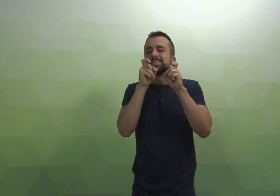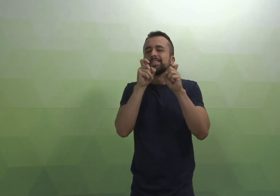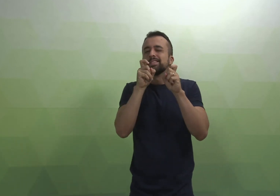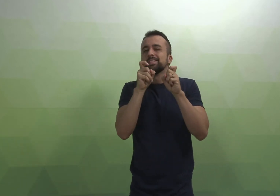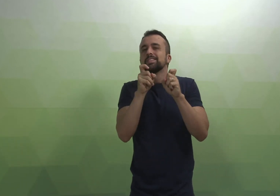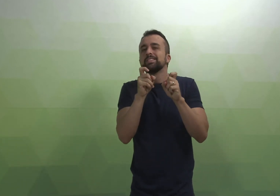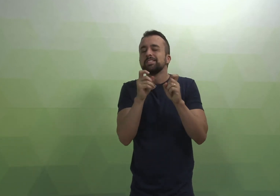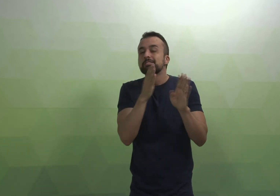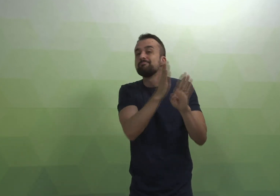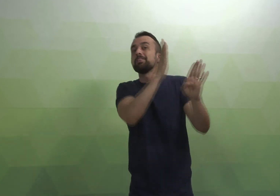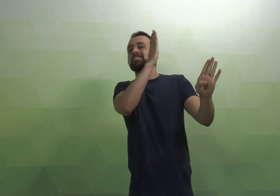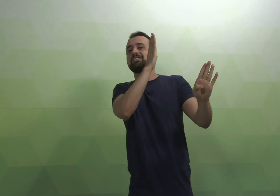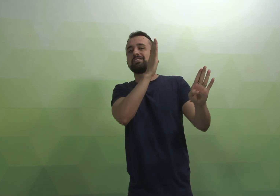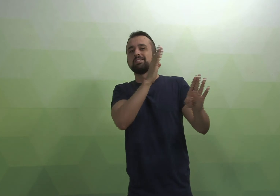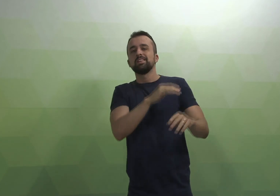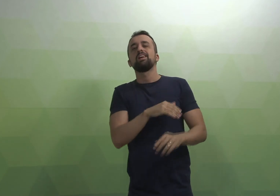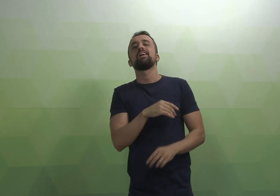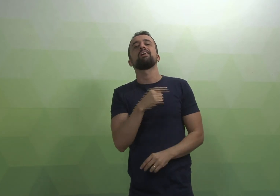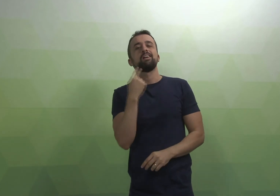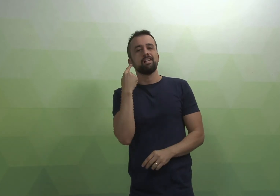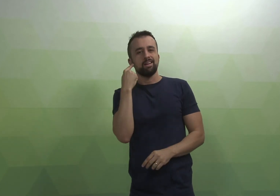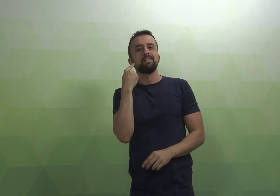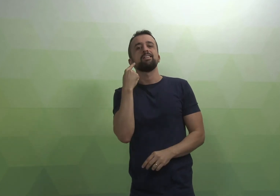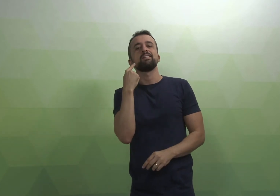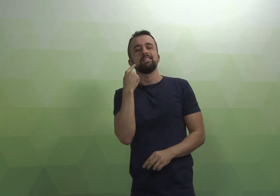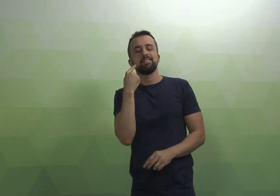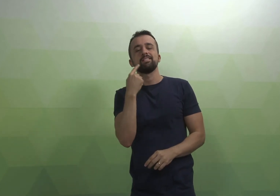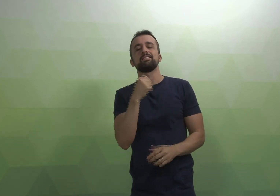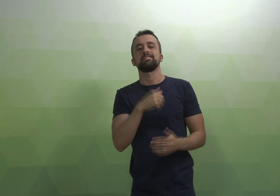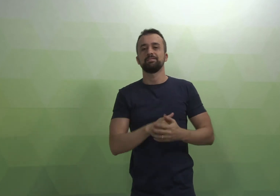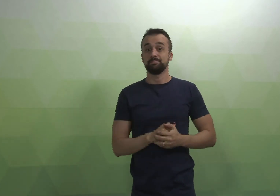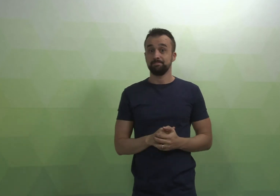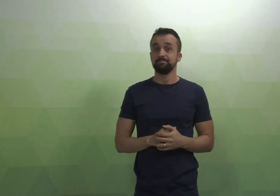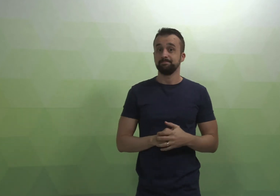Por isso, essa expressão facial de descoberta.